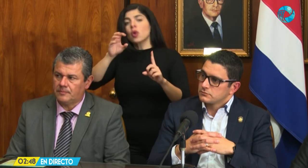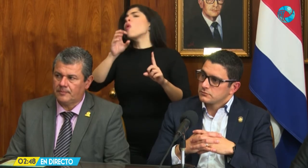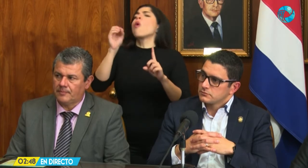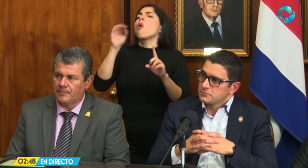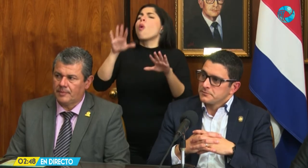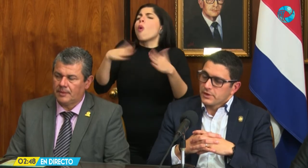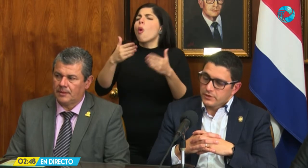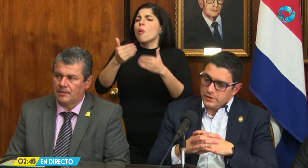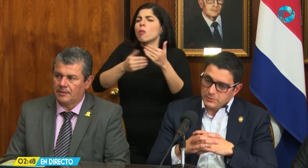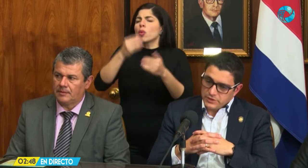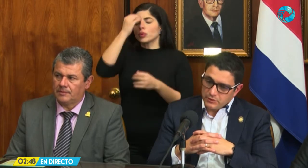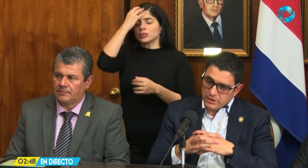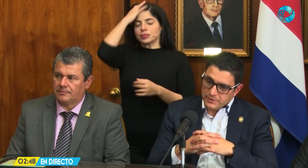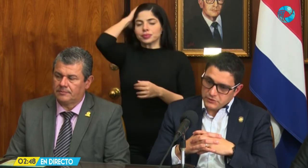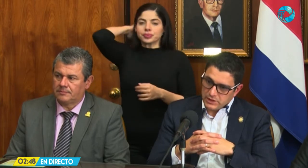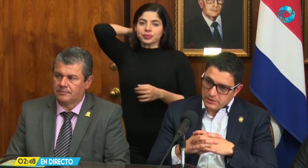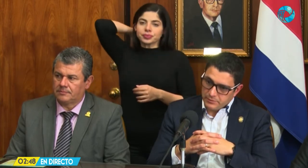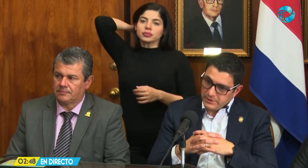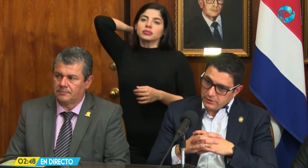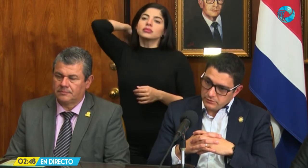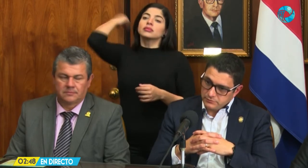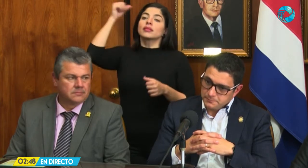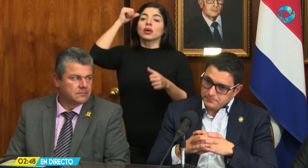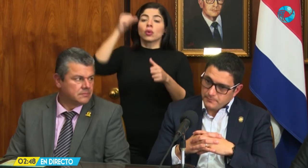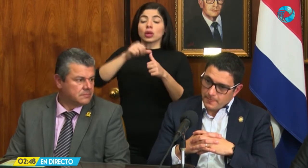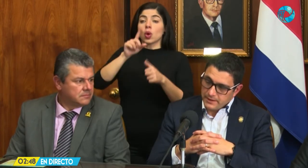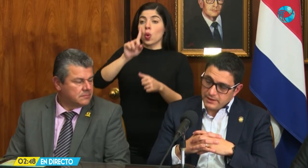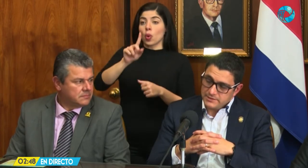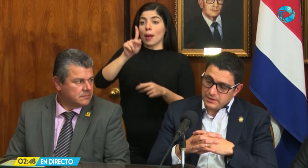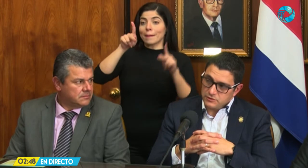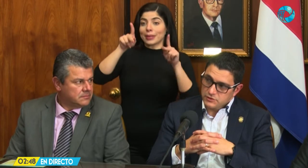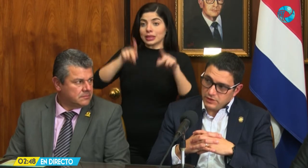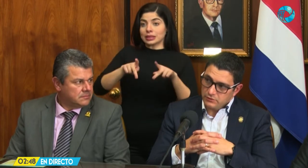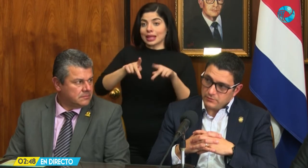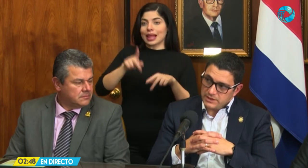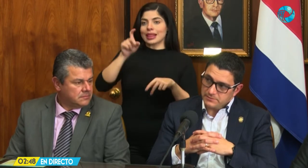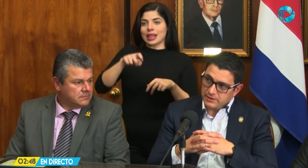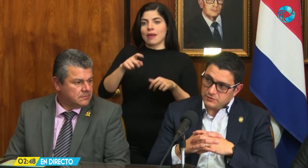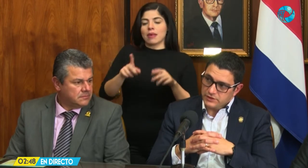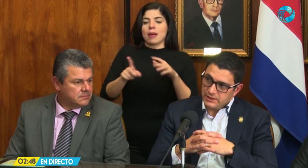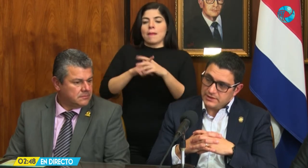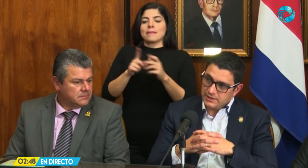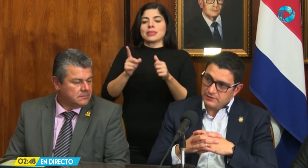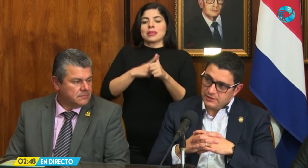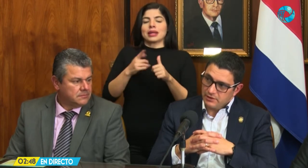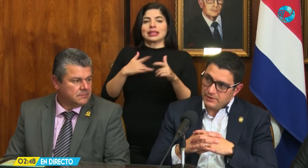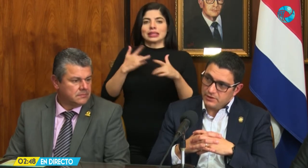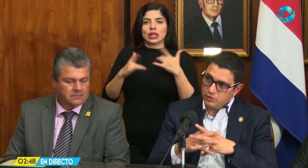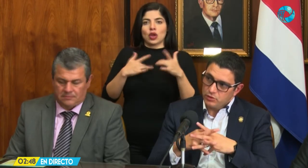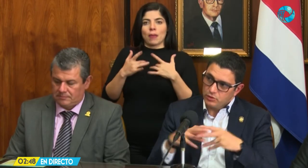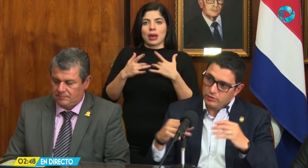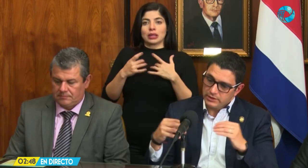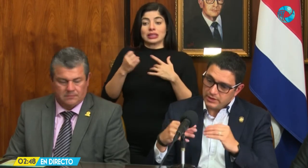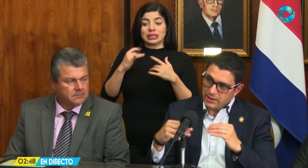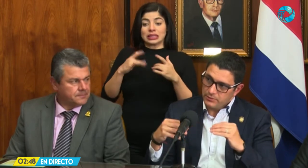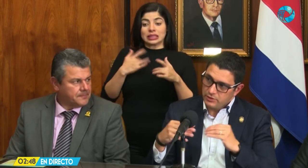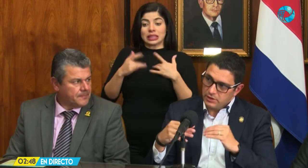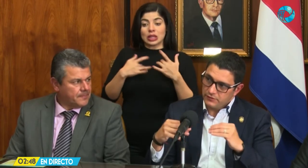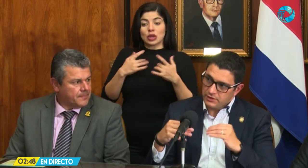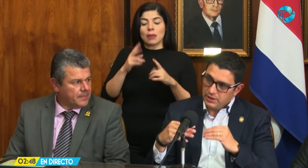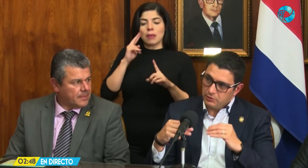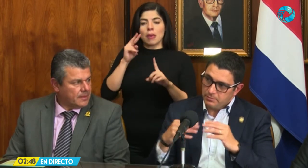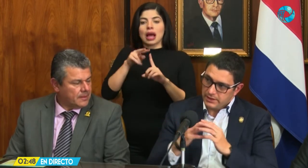tuvo proceder? Recordemos que una persona, primero, tiene que estar con síntomas para considerarse que efectivamente hubo un